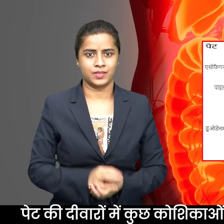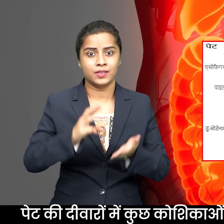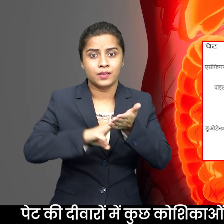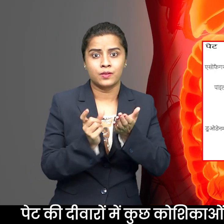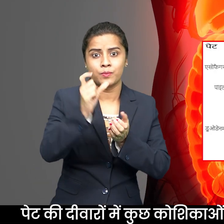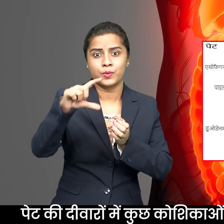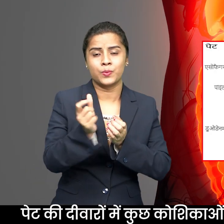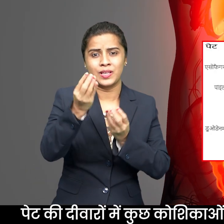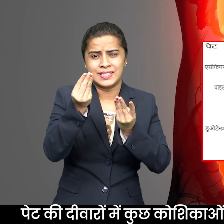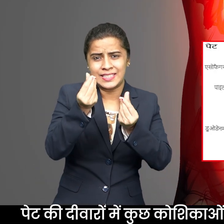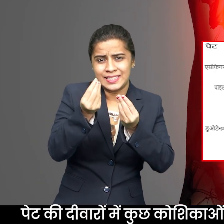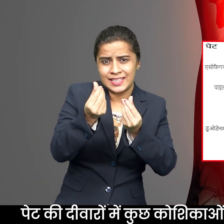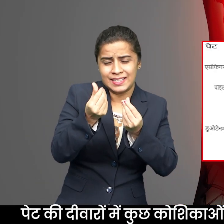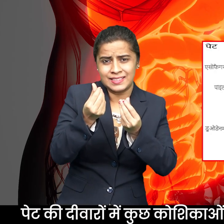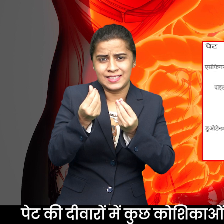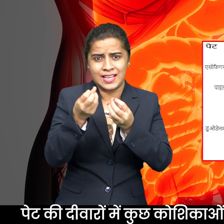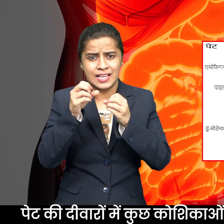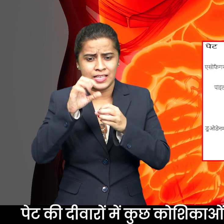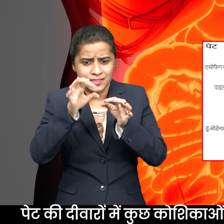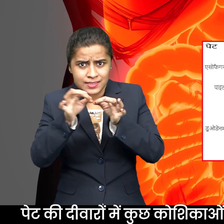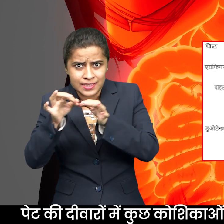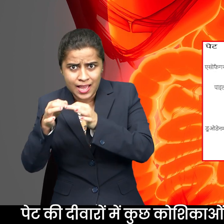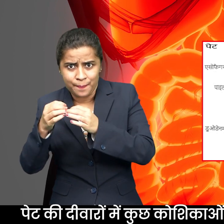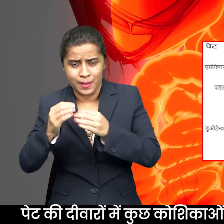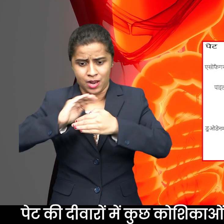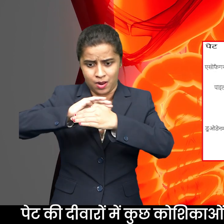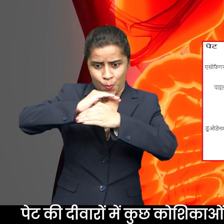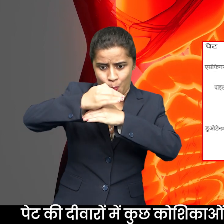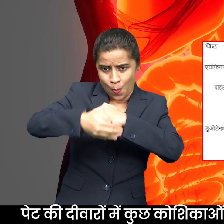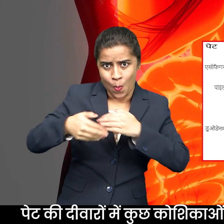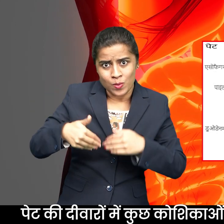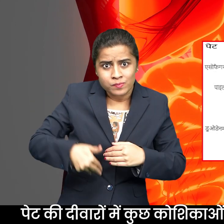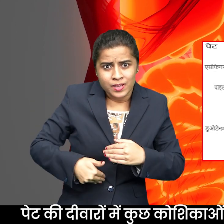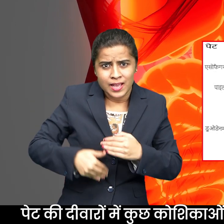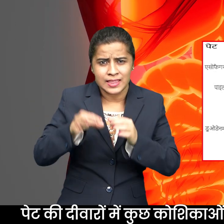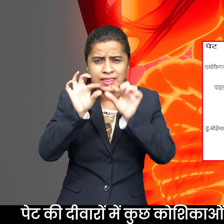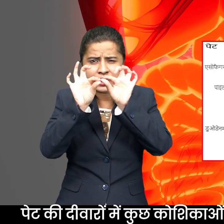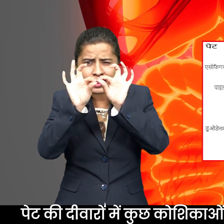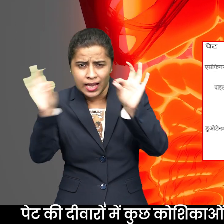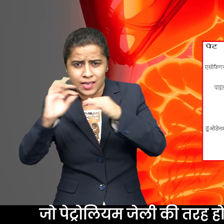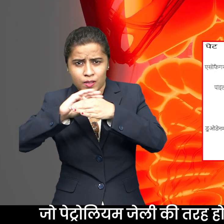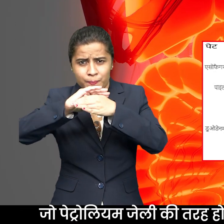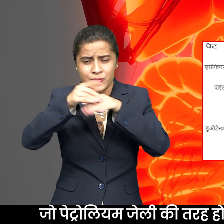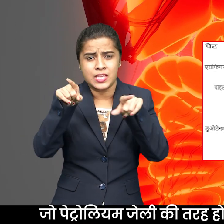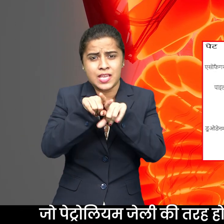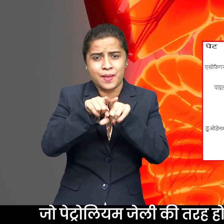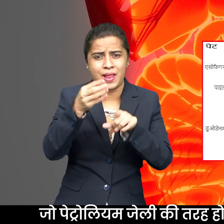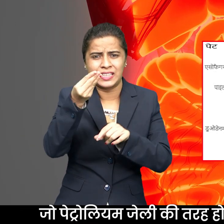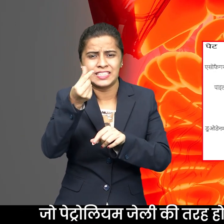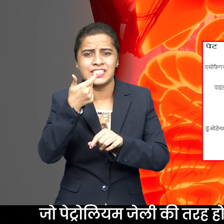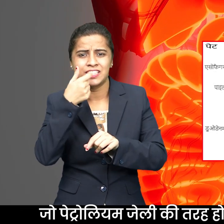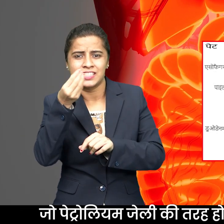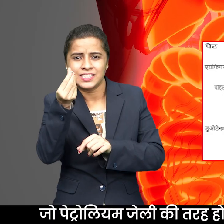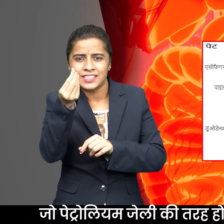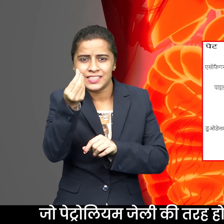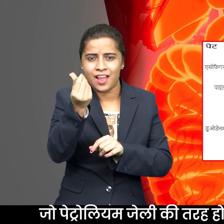की दीवारों में कुछ कोशिकाओं द्वारा स्रावित श्लेष्मा एक पतली परत बनाता है जो पेट्रोलियम